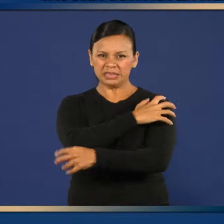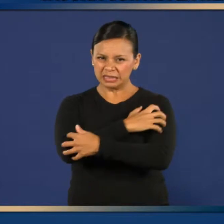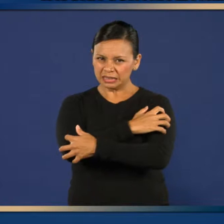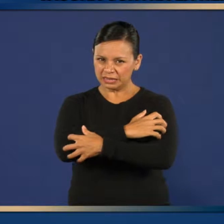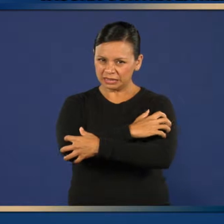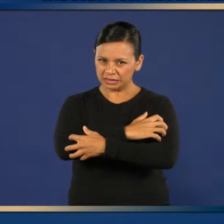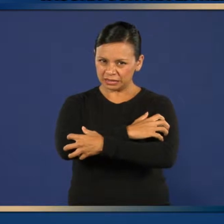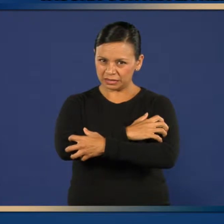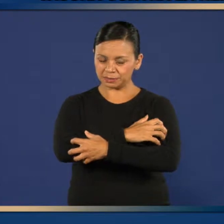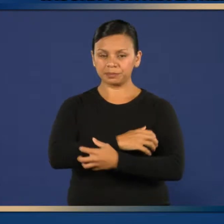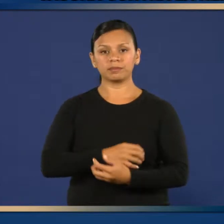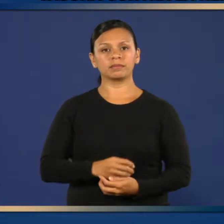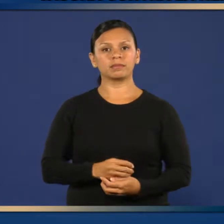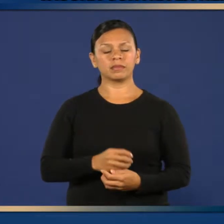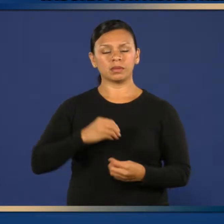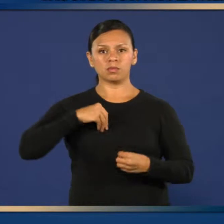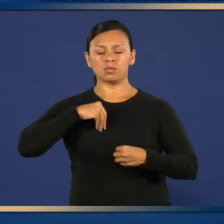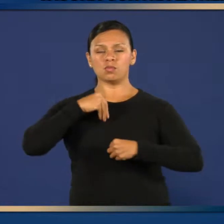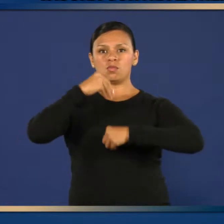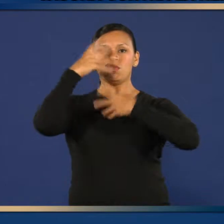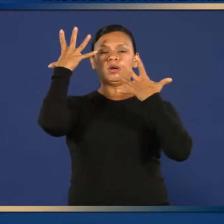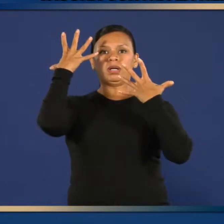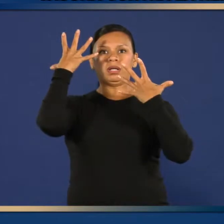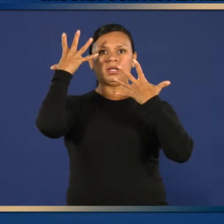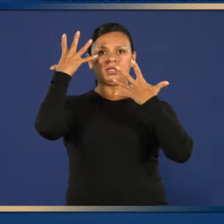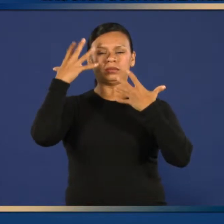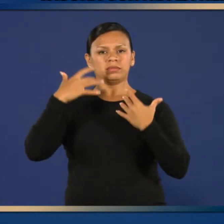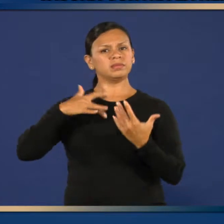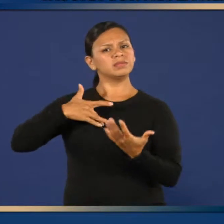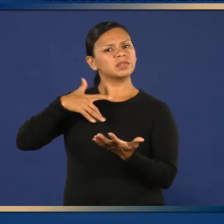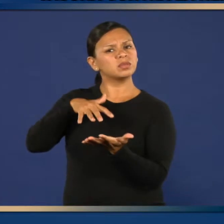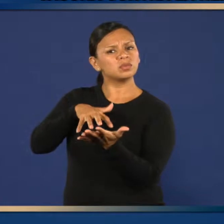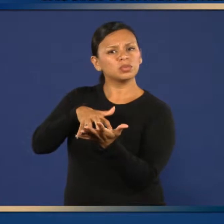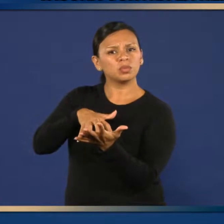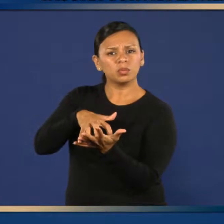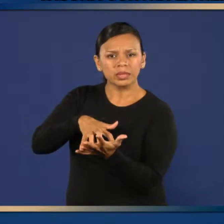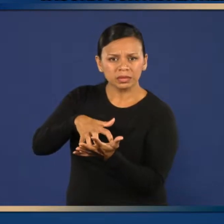latidos rápidos del corazón o mareos